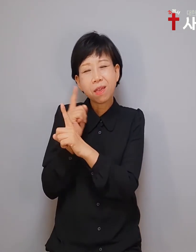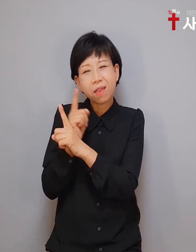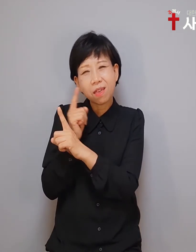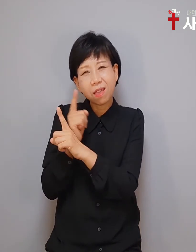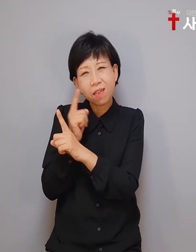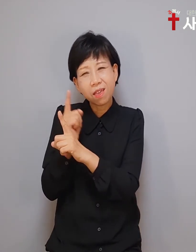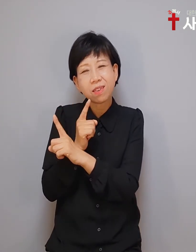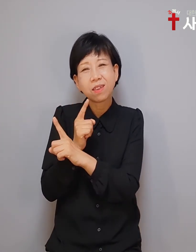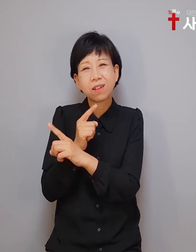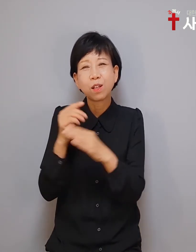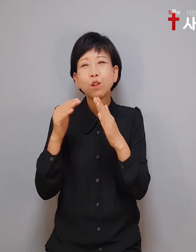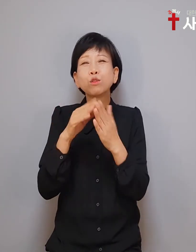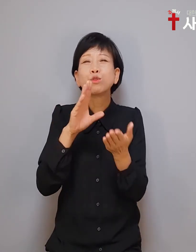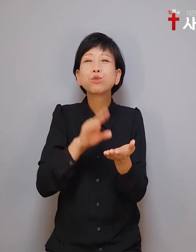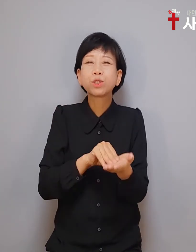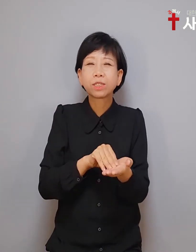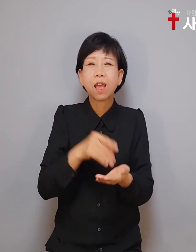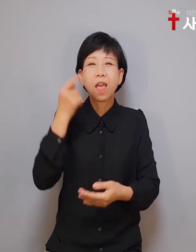숙제라고 생각하고